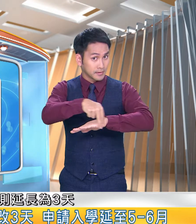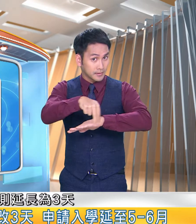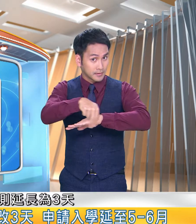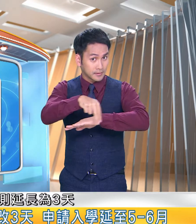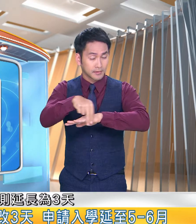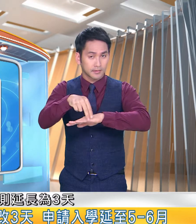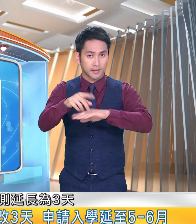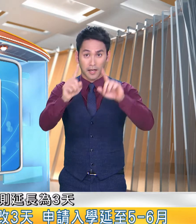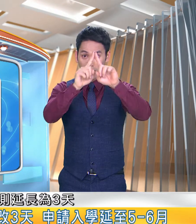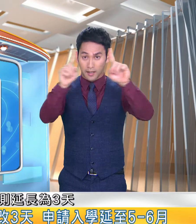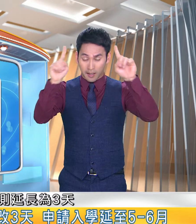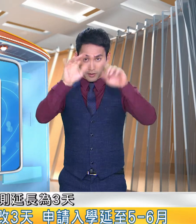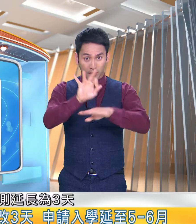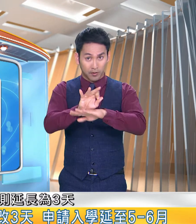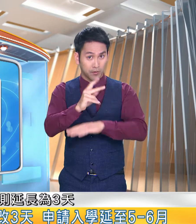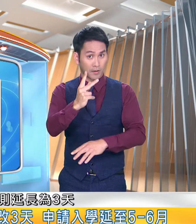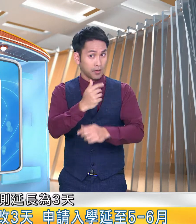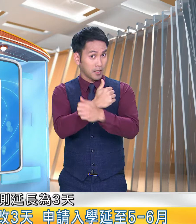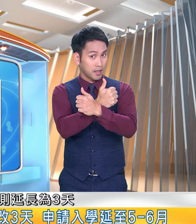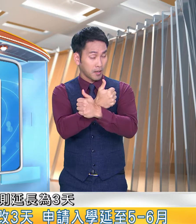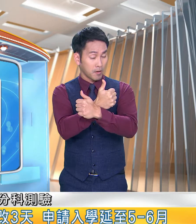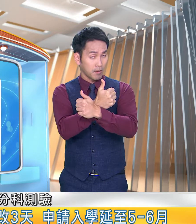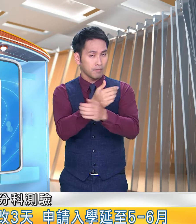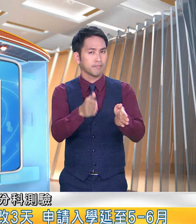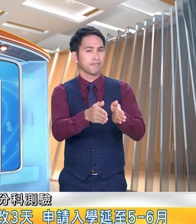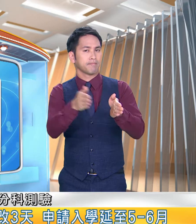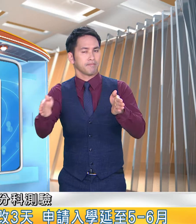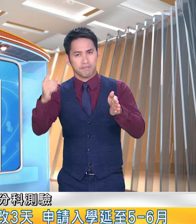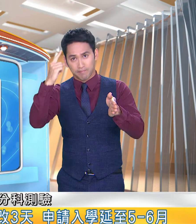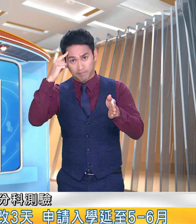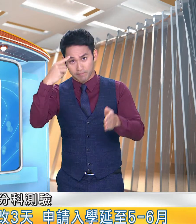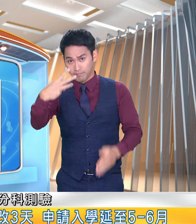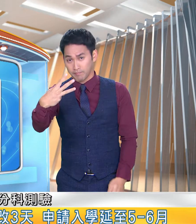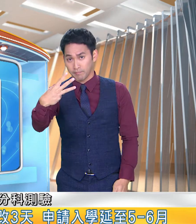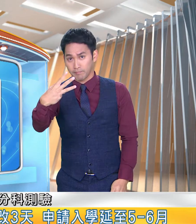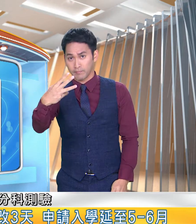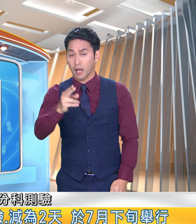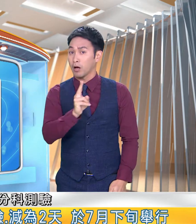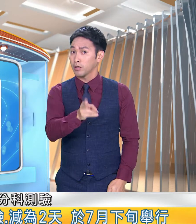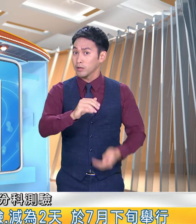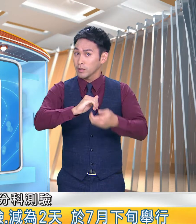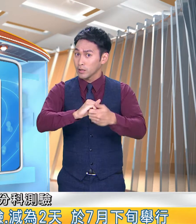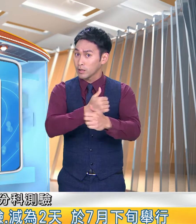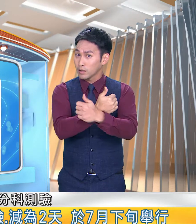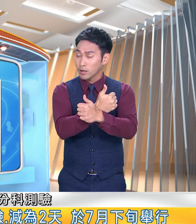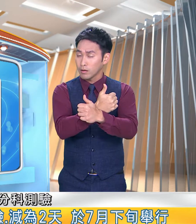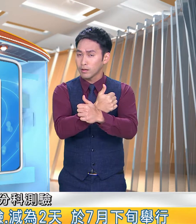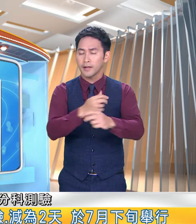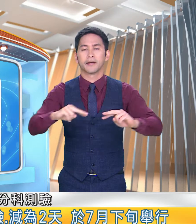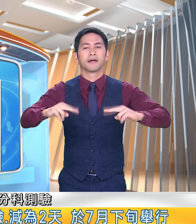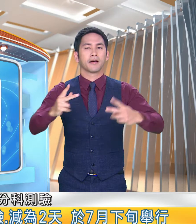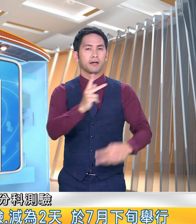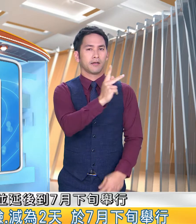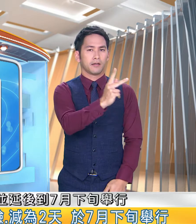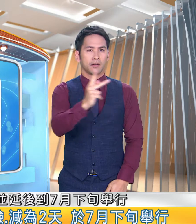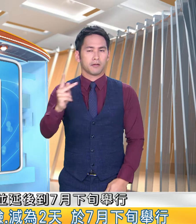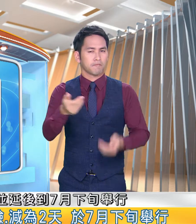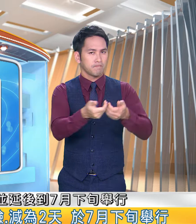大学学测延长为三天，而指定考试改为分科测验，从三